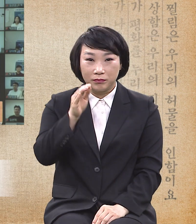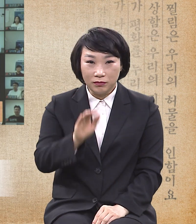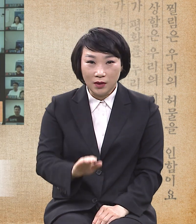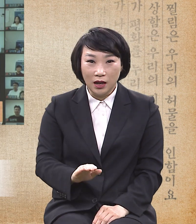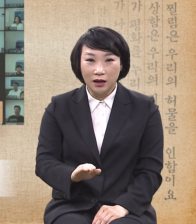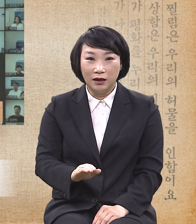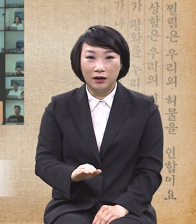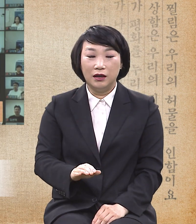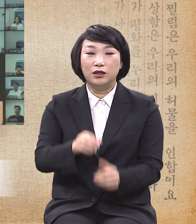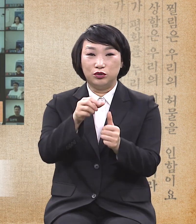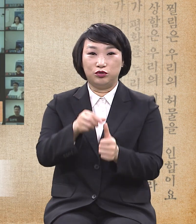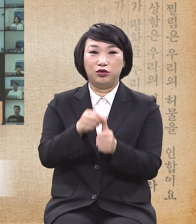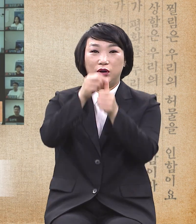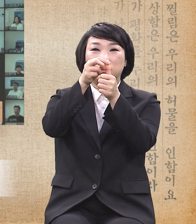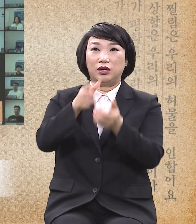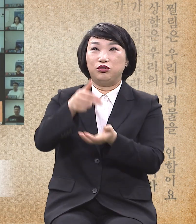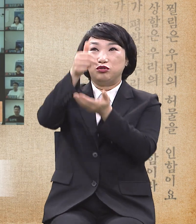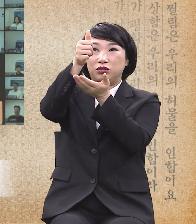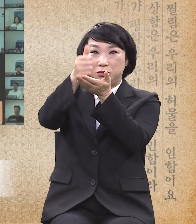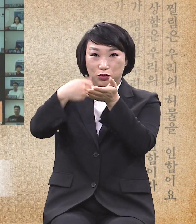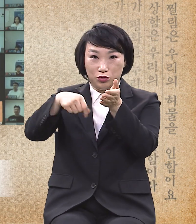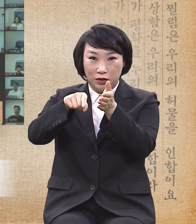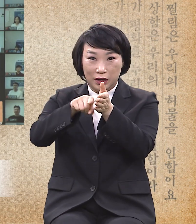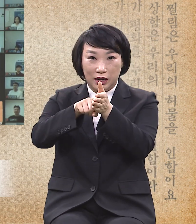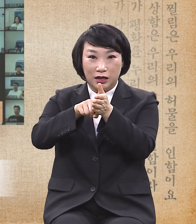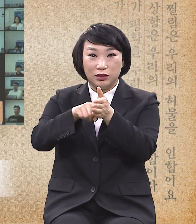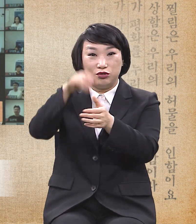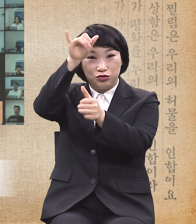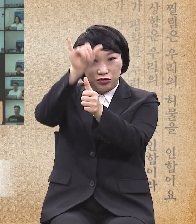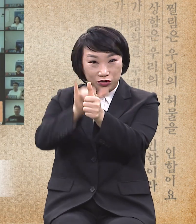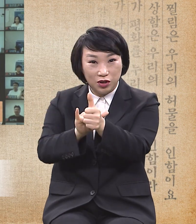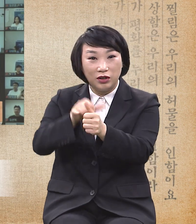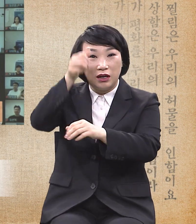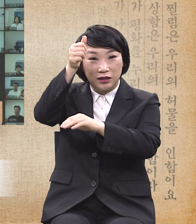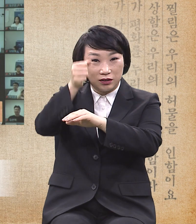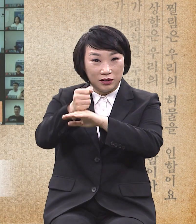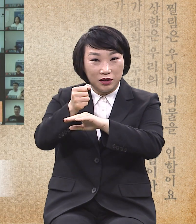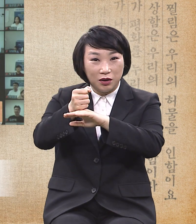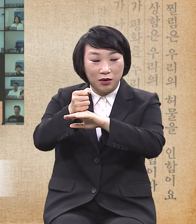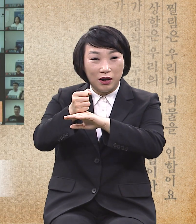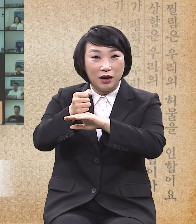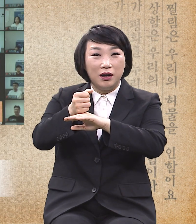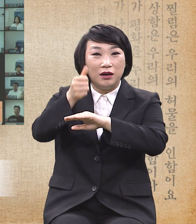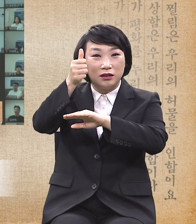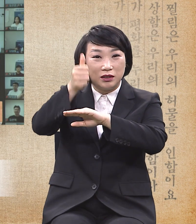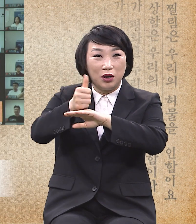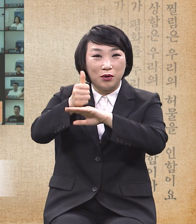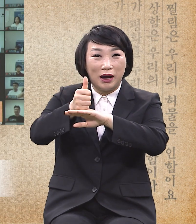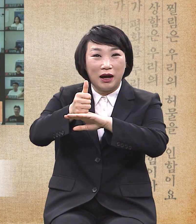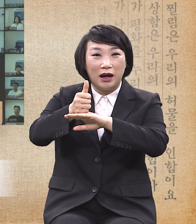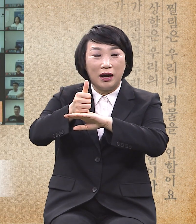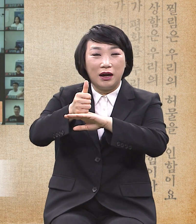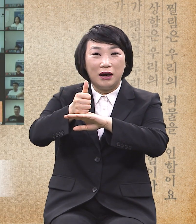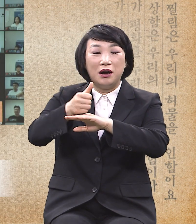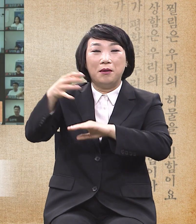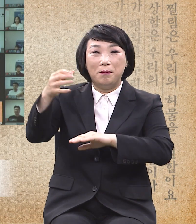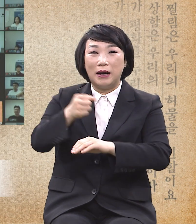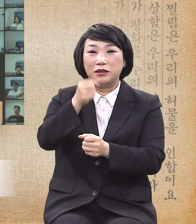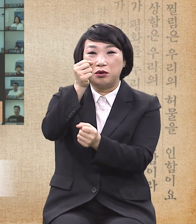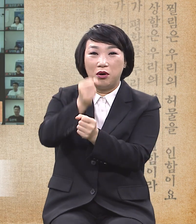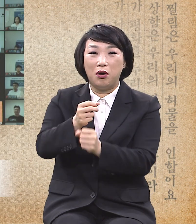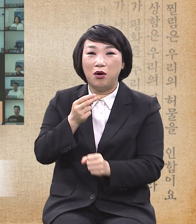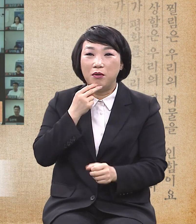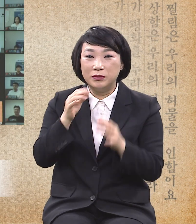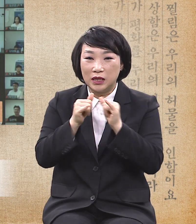그러나 구원의 주님을 위한 충성의 작품이 없는 자는